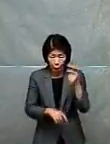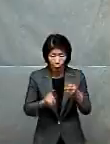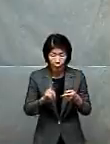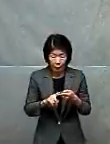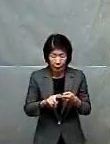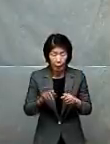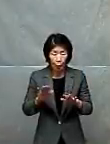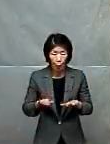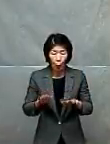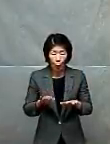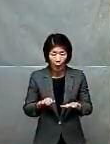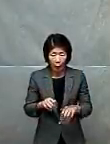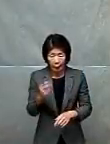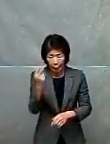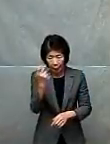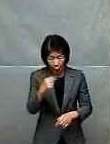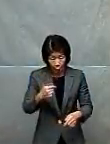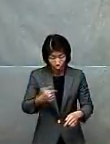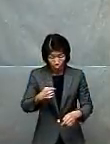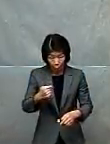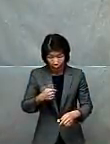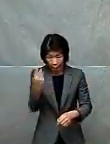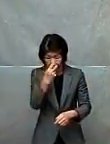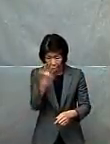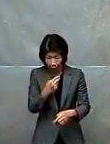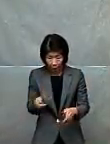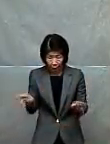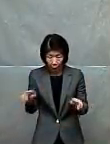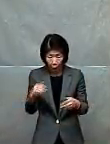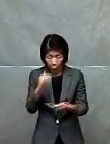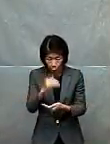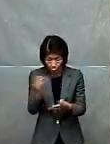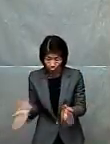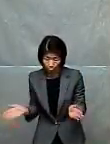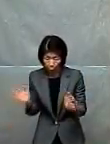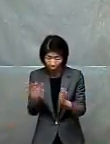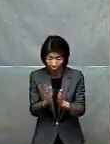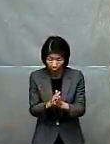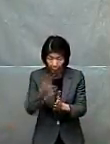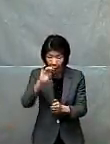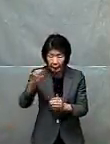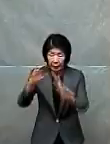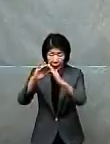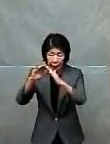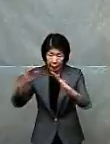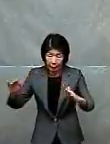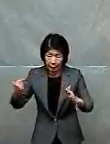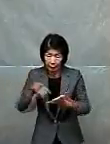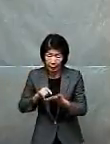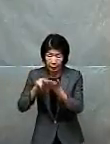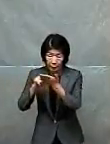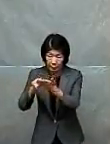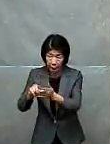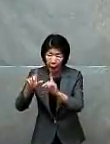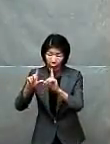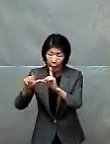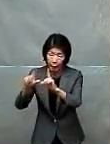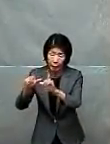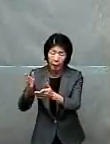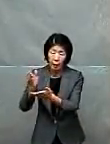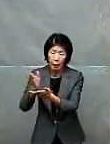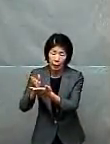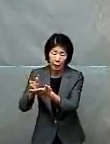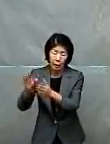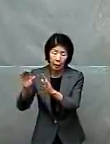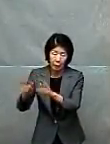の調べたことと合わせながらですね、議会からの要請に応えてお答えを申し上げ